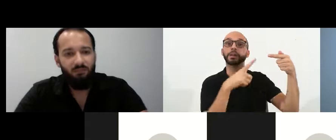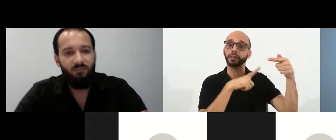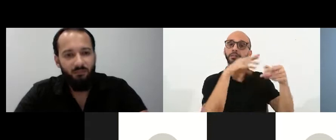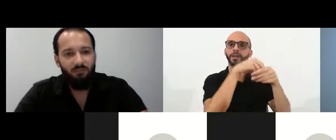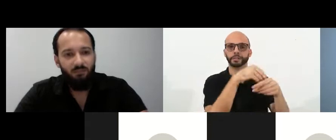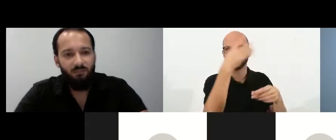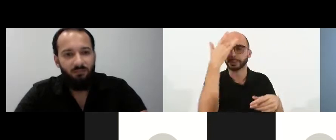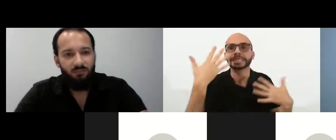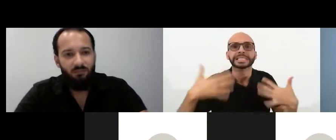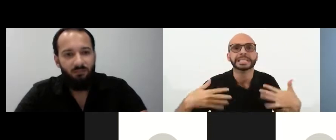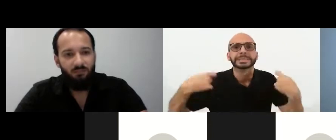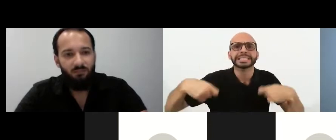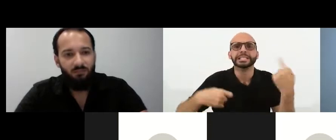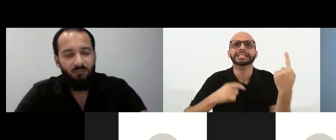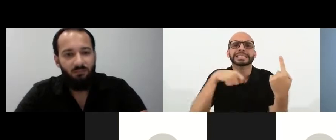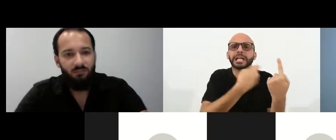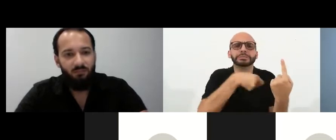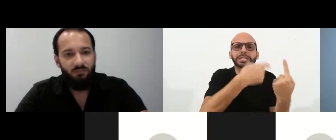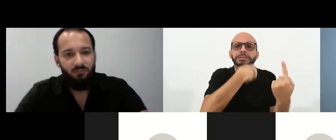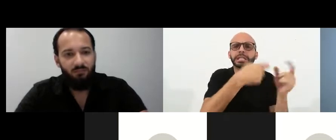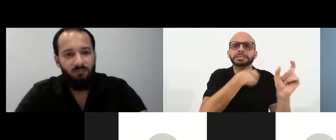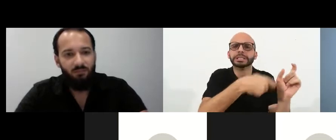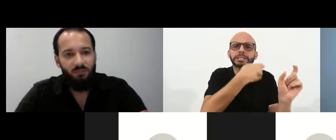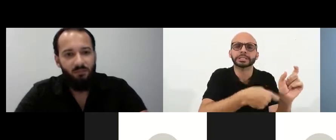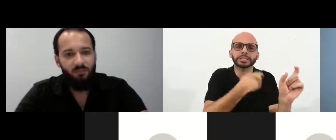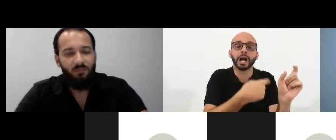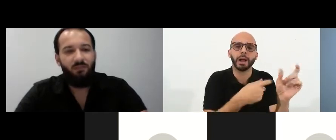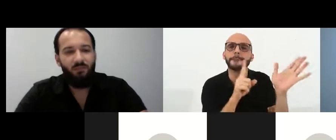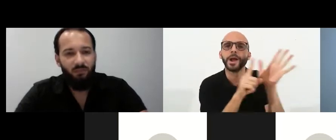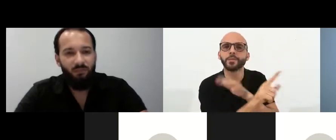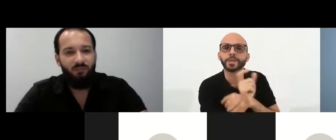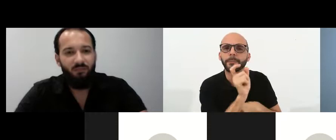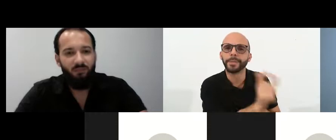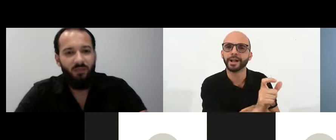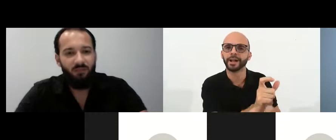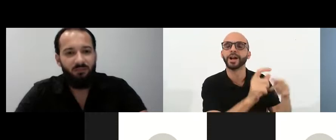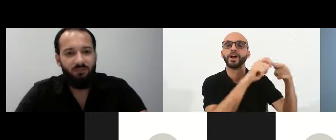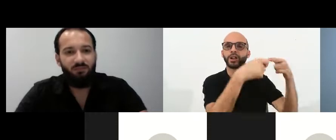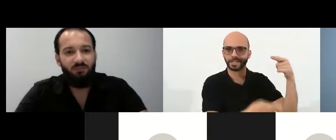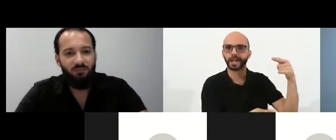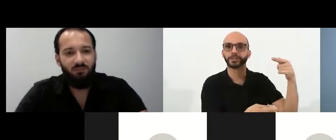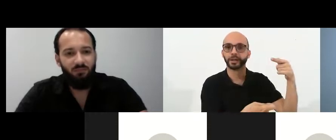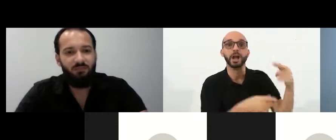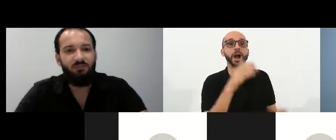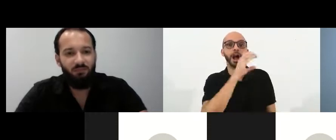glossário. E dentro tem algumas pessoas que muitas vezes que precisam de algum sinal e aí